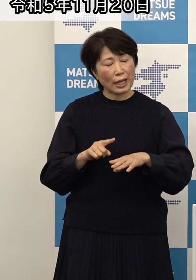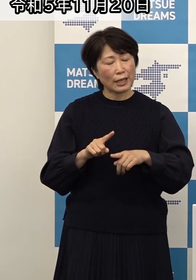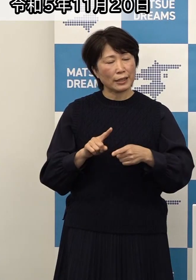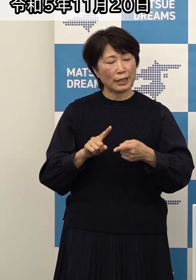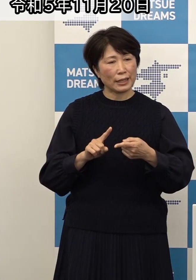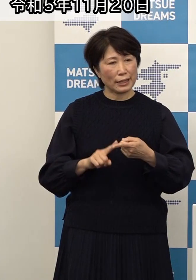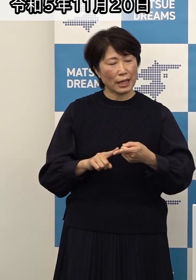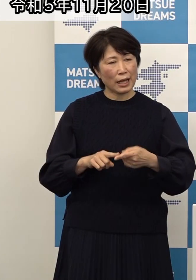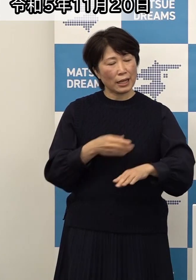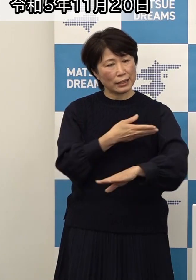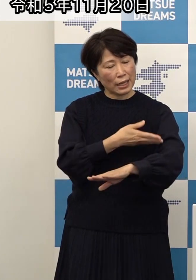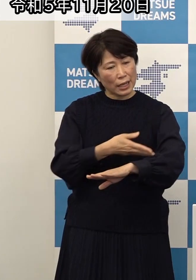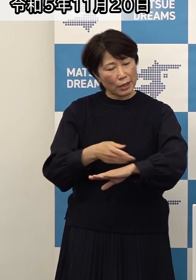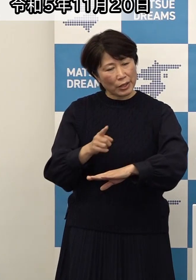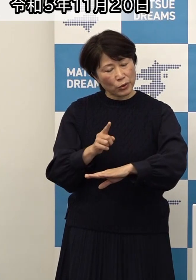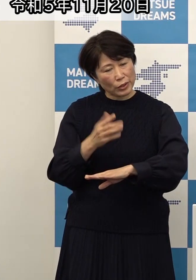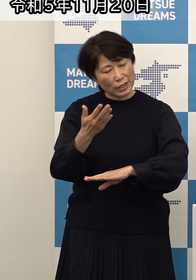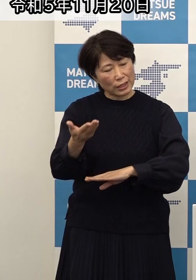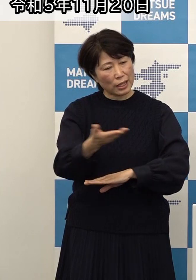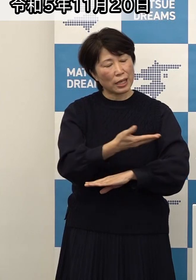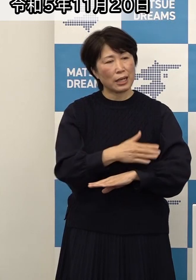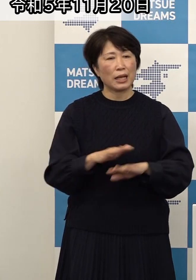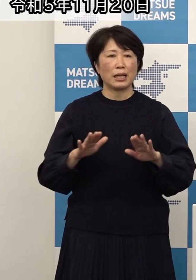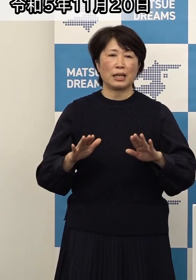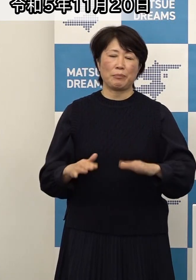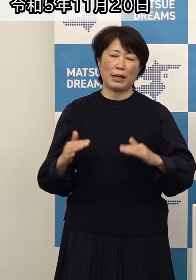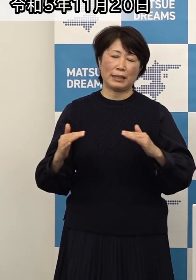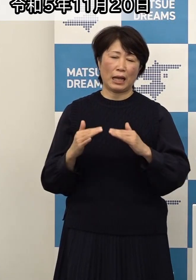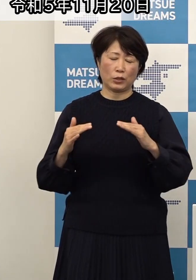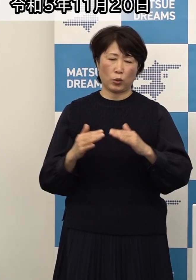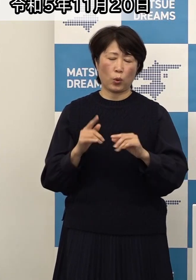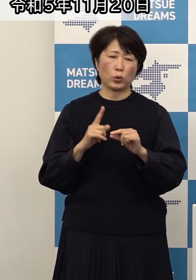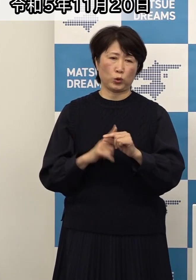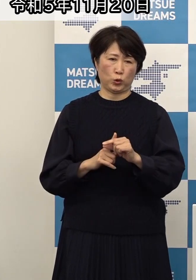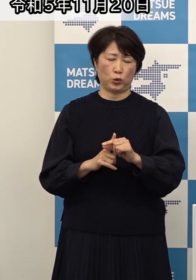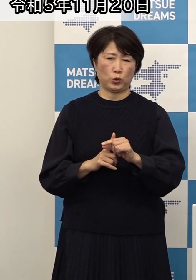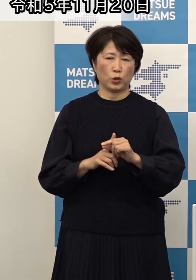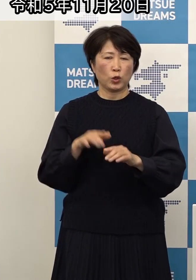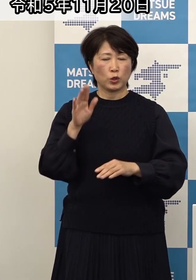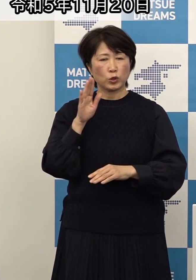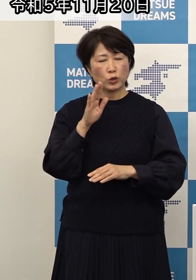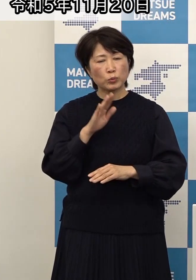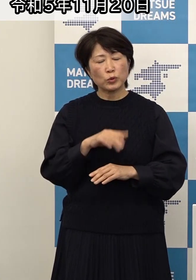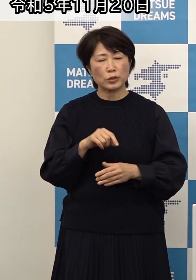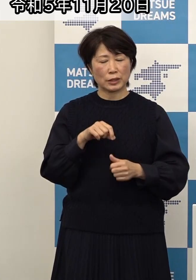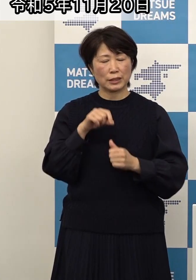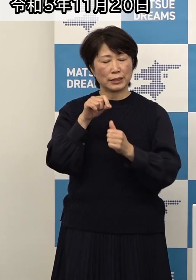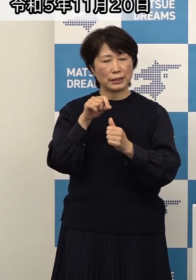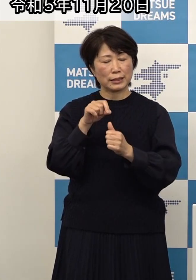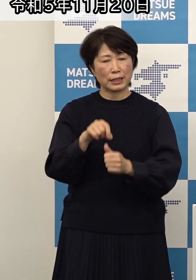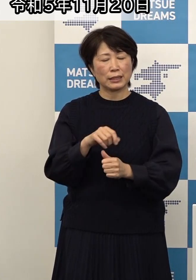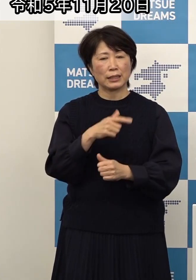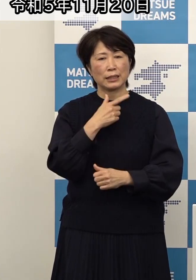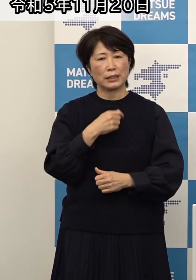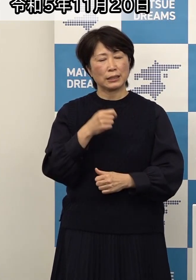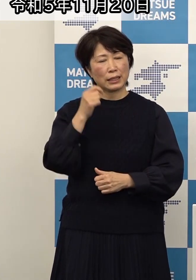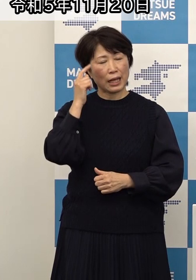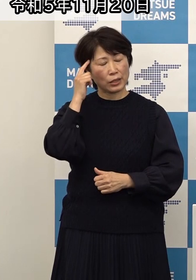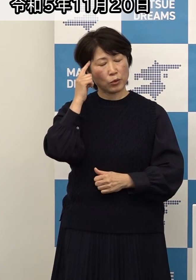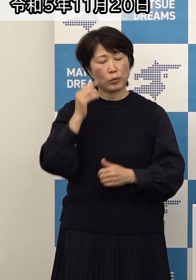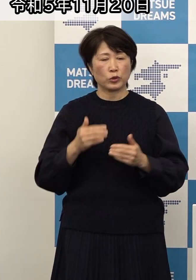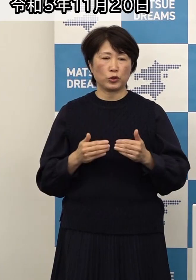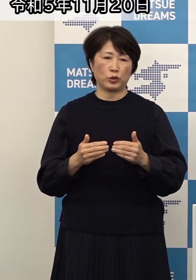しょうか。 今検討を進めているところでして、できるだけ速やかに設置した上で検討に着手したいと考えているところ